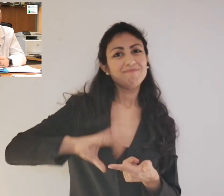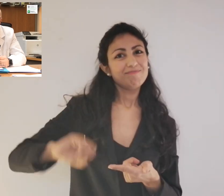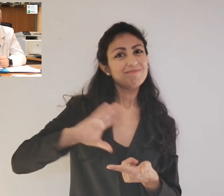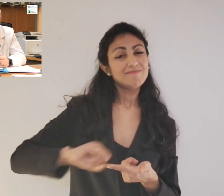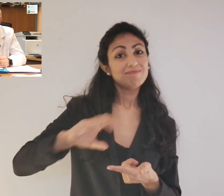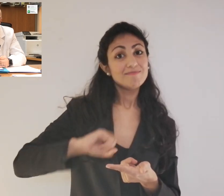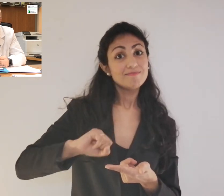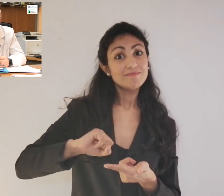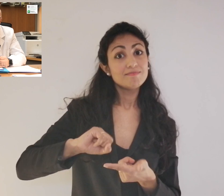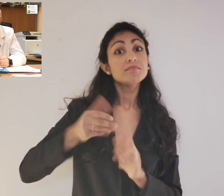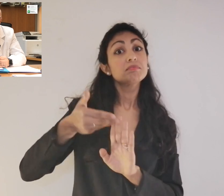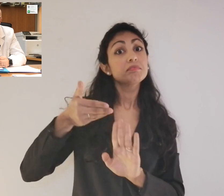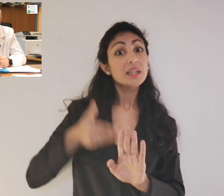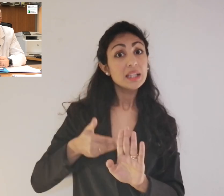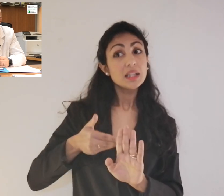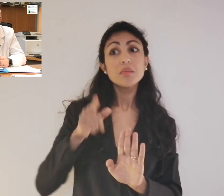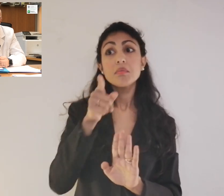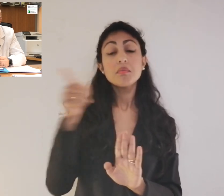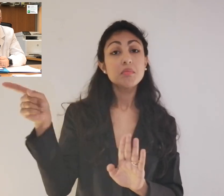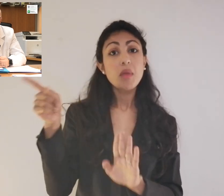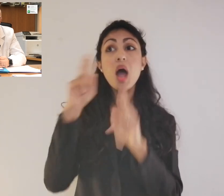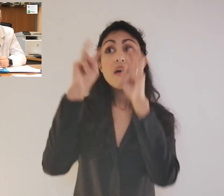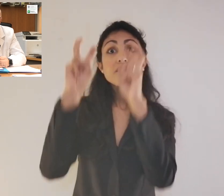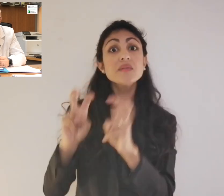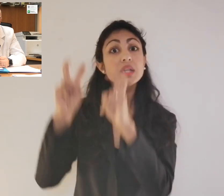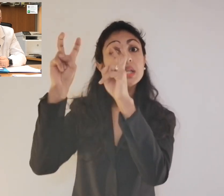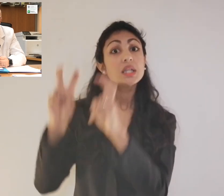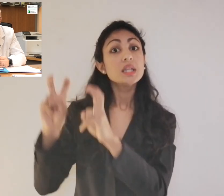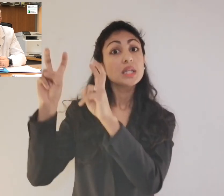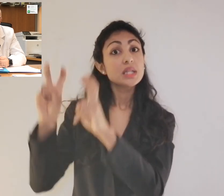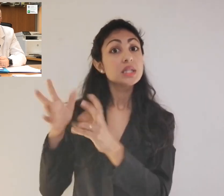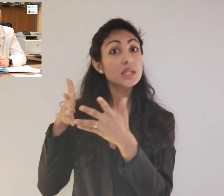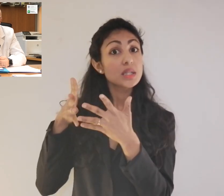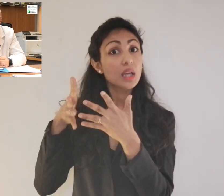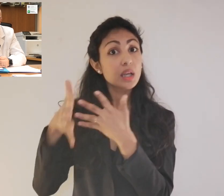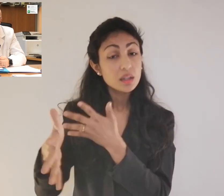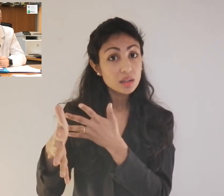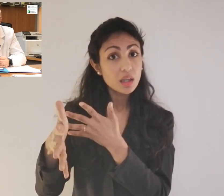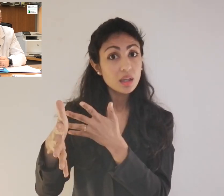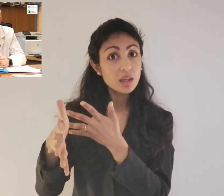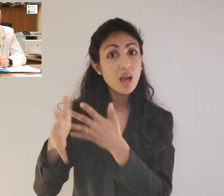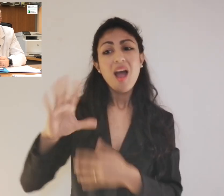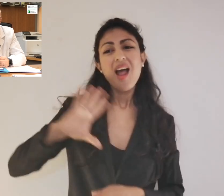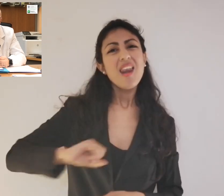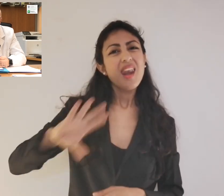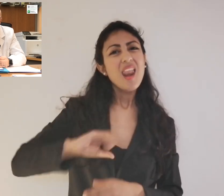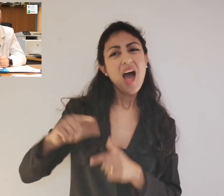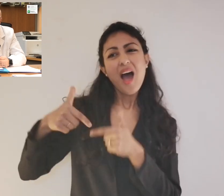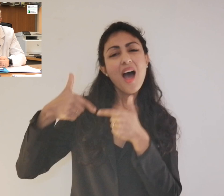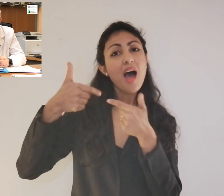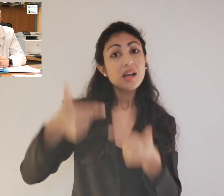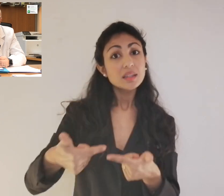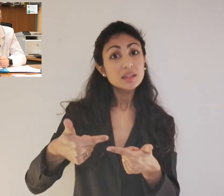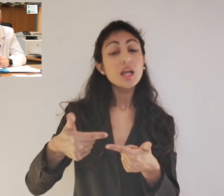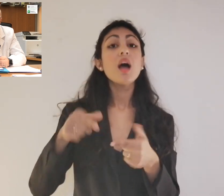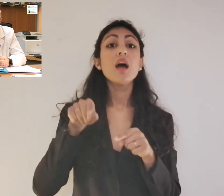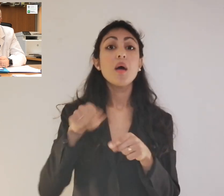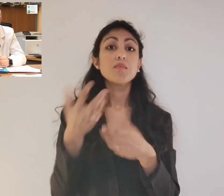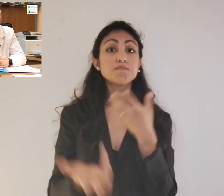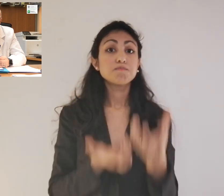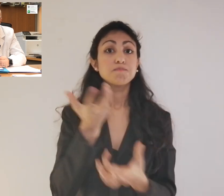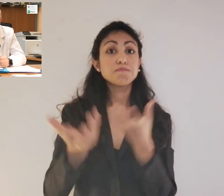donano vengono sottoposte a tutta una serie di accertamenti e poi il latte viene opportunamente trattato